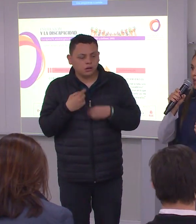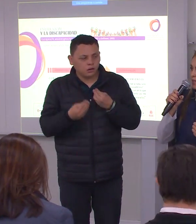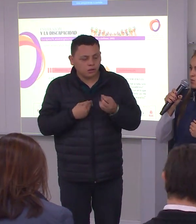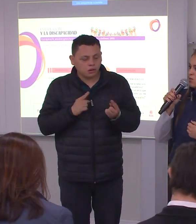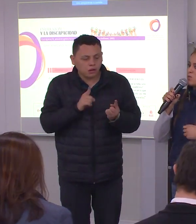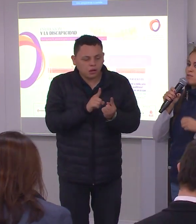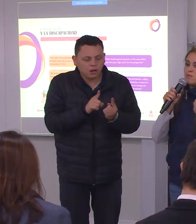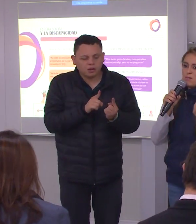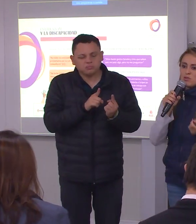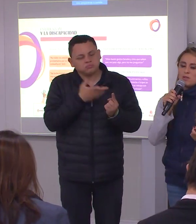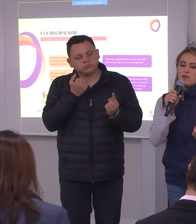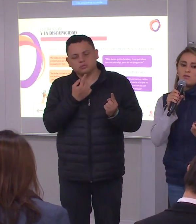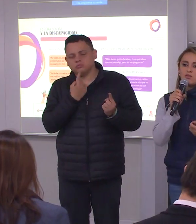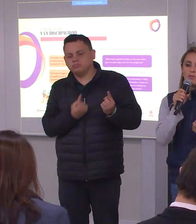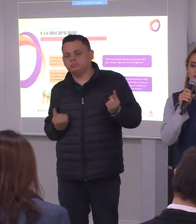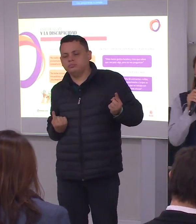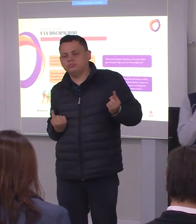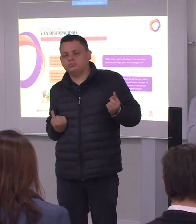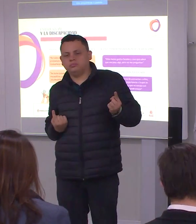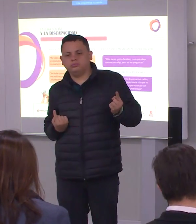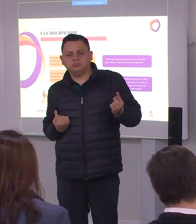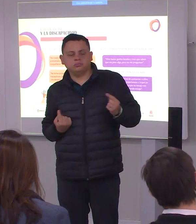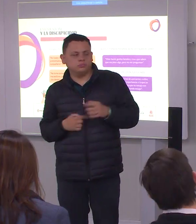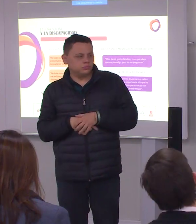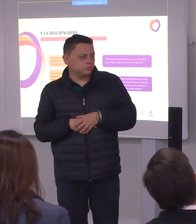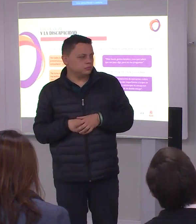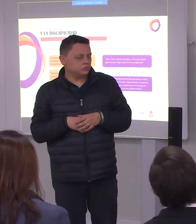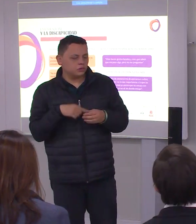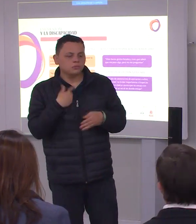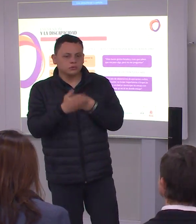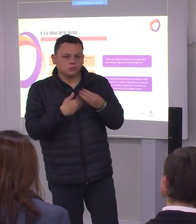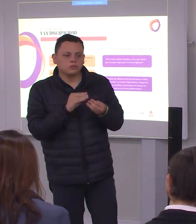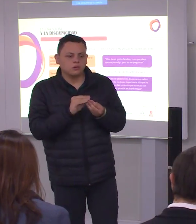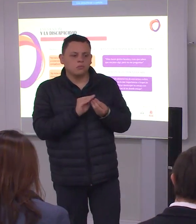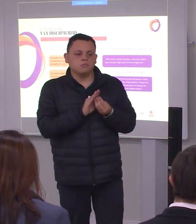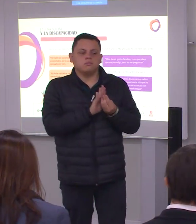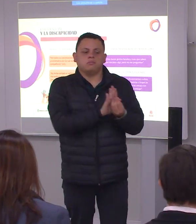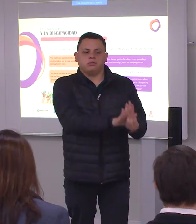acercarme a ellos entonces vemos también unos procesos de aislamiento